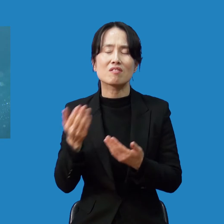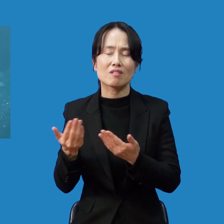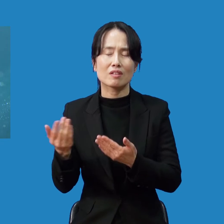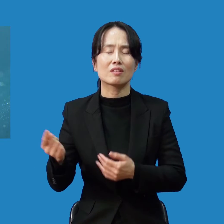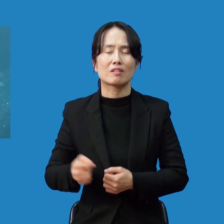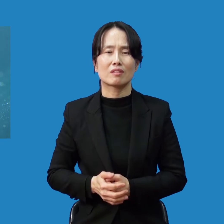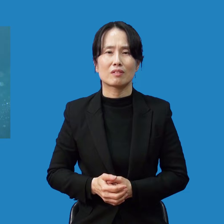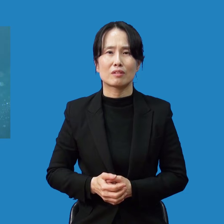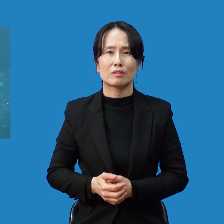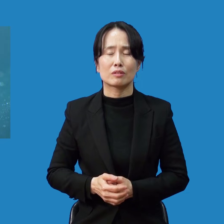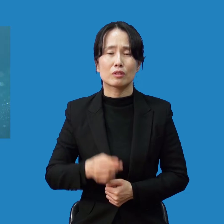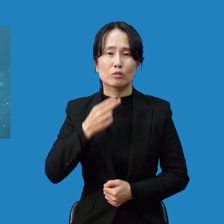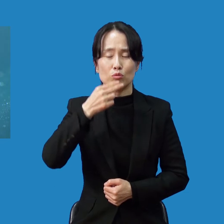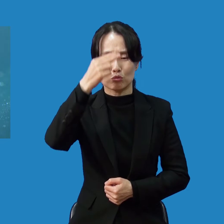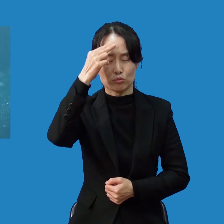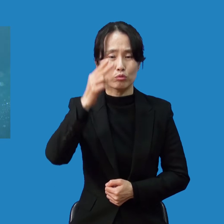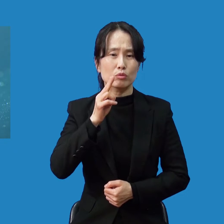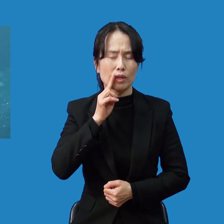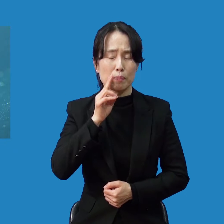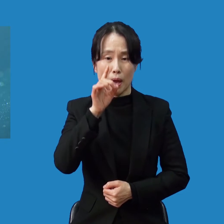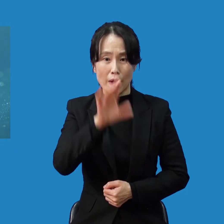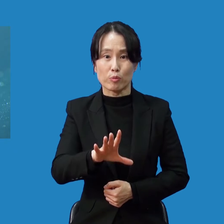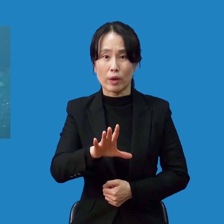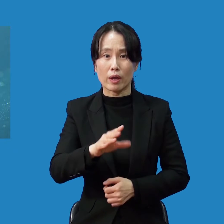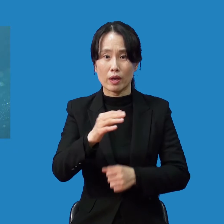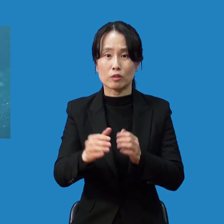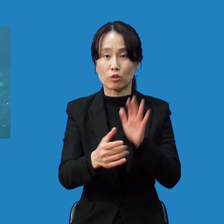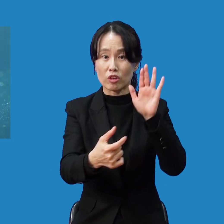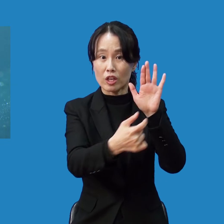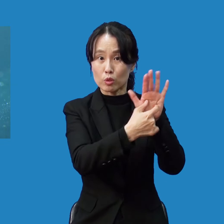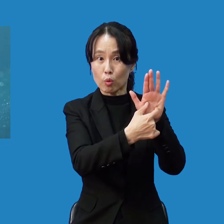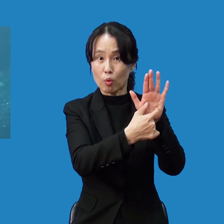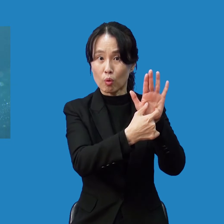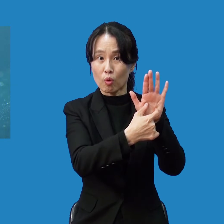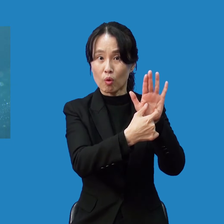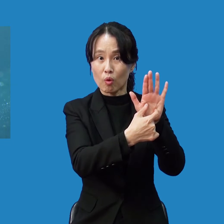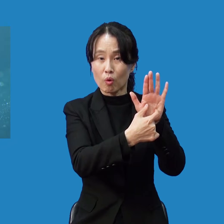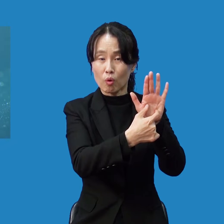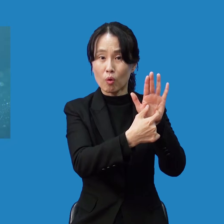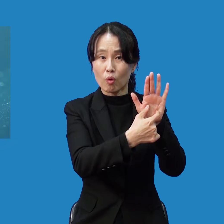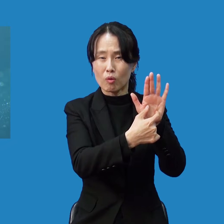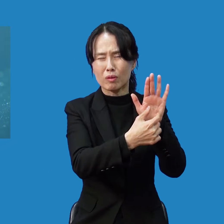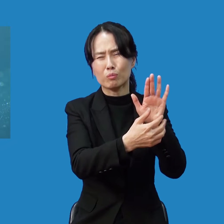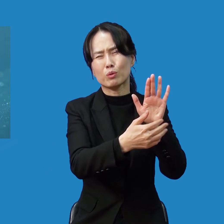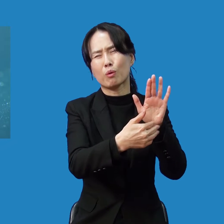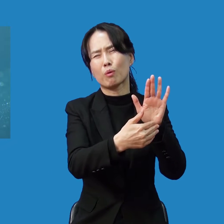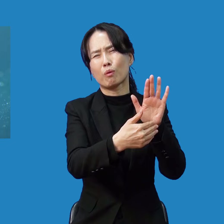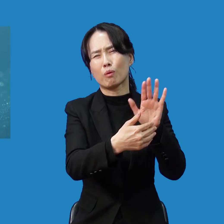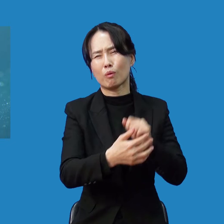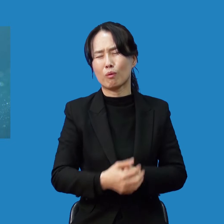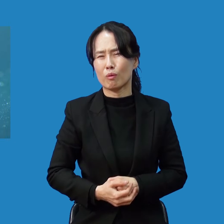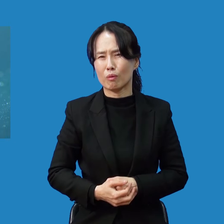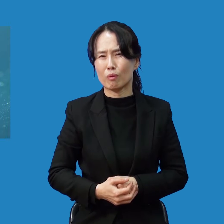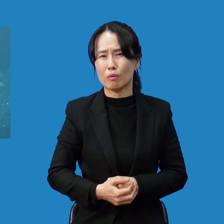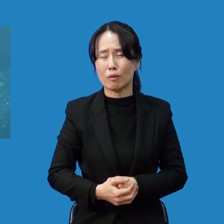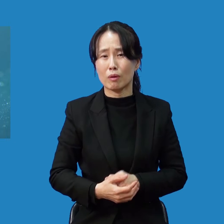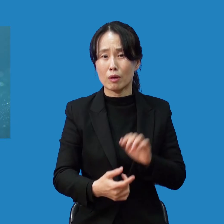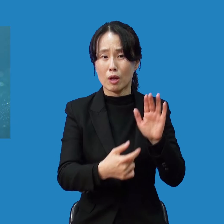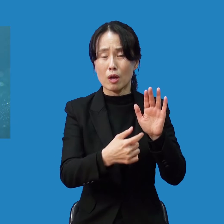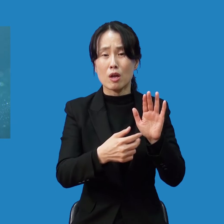술, 담배를 하면 안 된다는 말이 성경에 나와 있으면 문제는 간단합니다. 서구 교인들이 잘못한